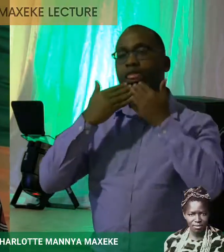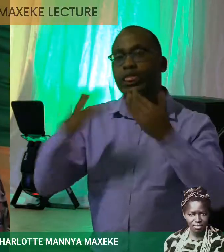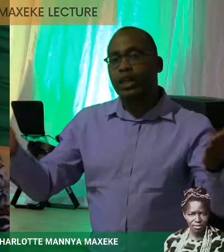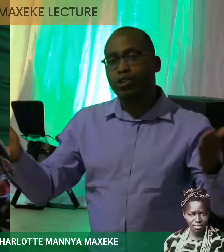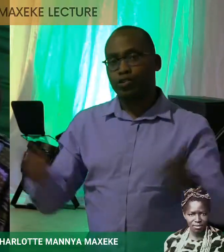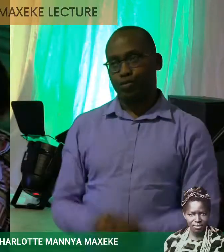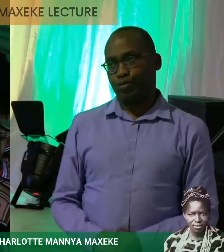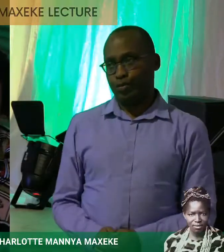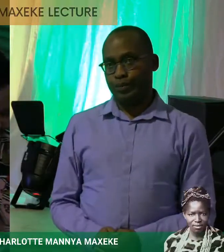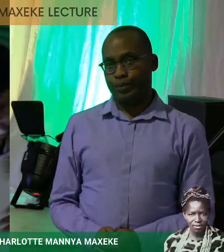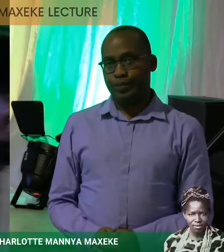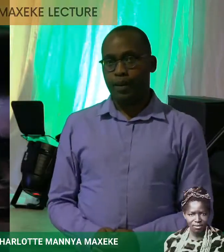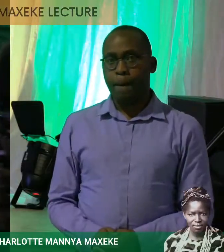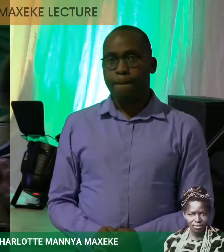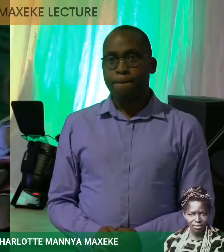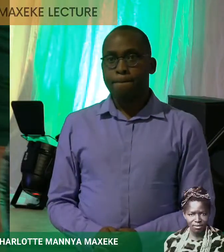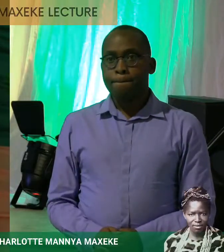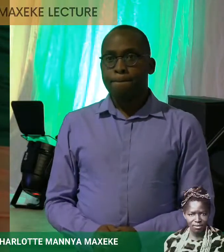Ndiyabulela.